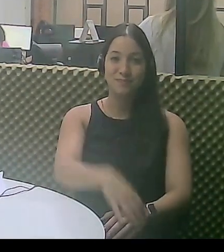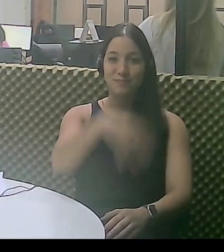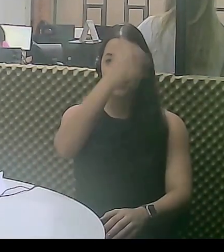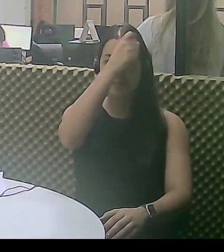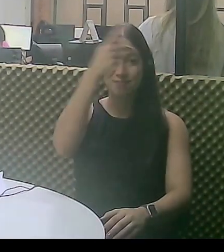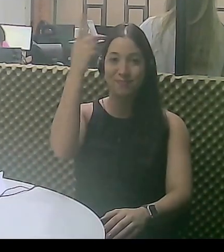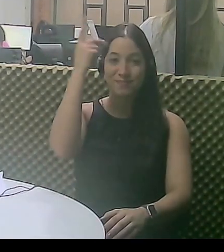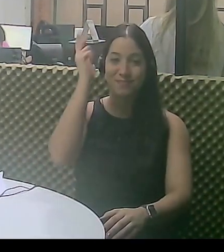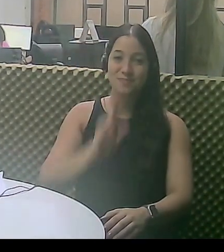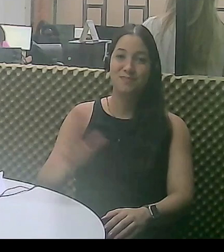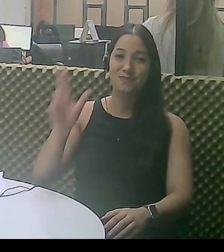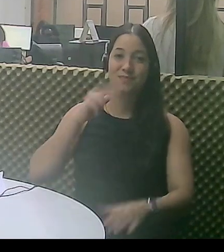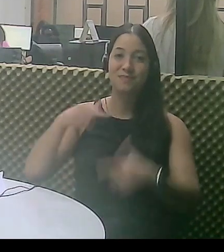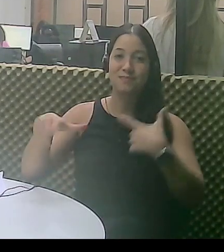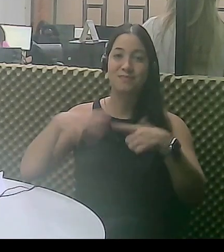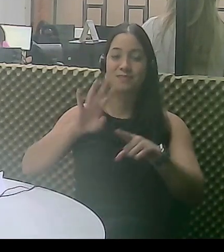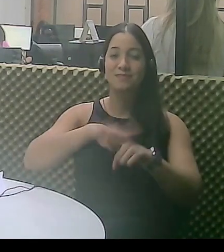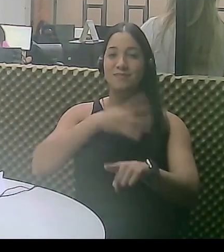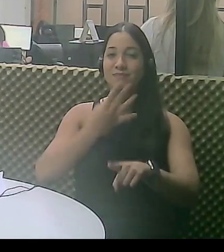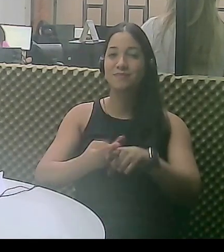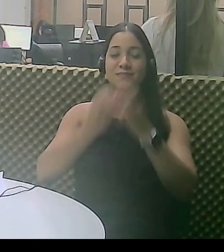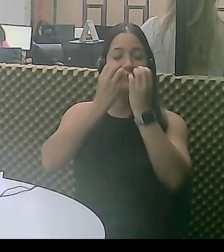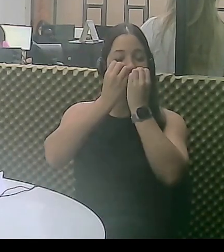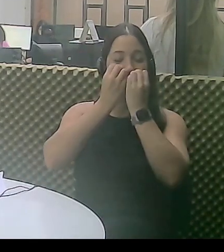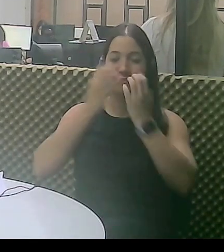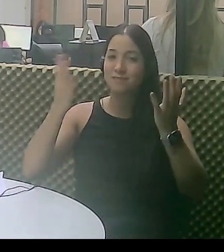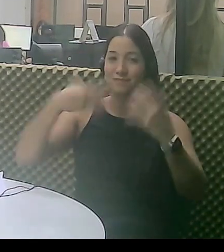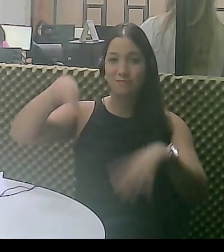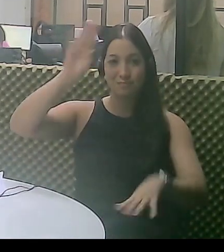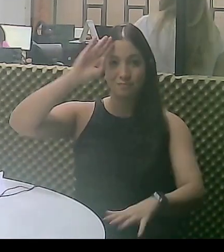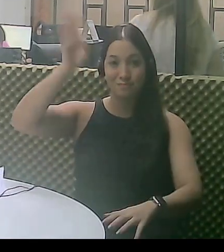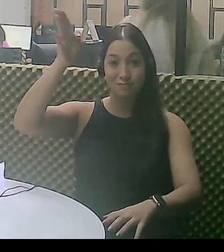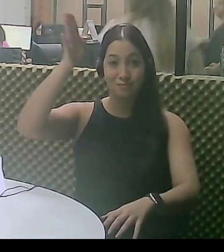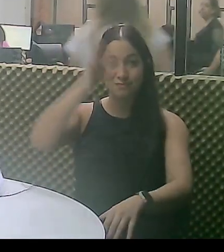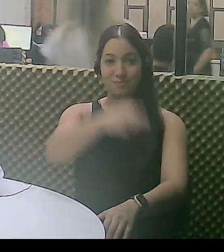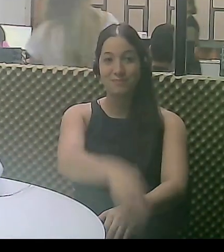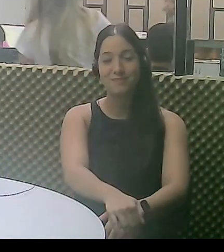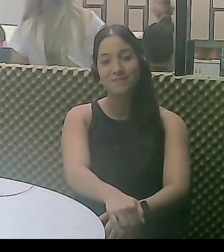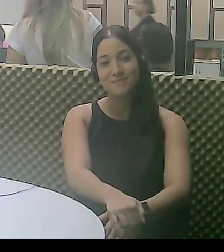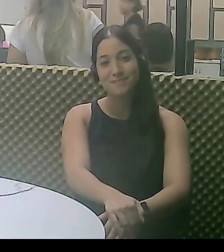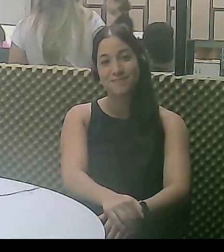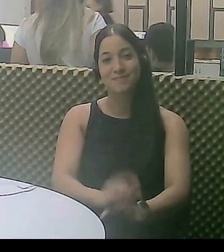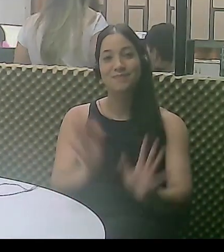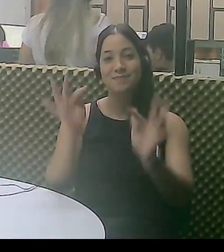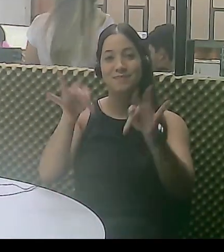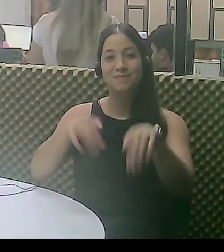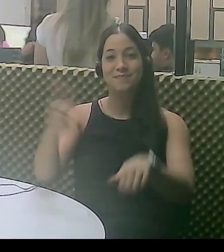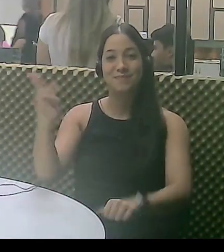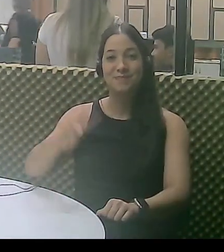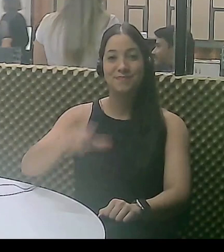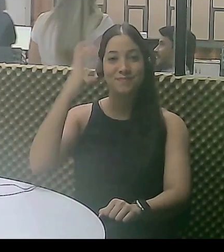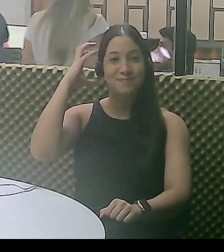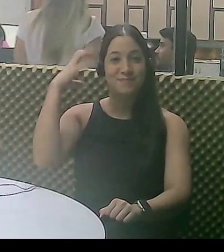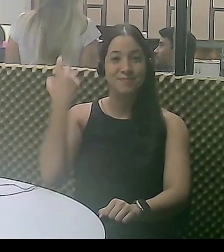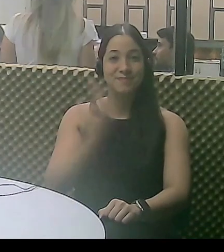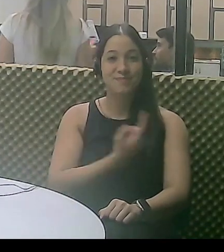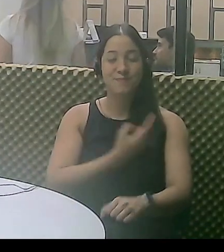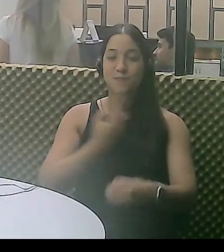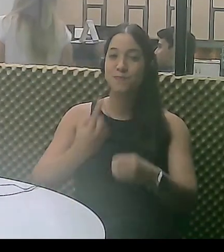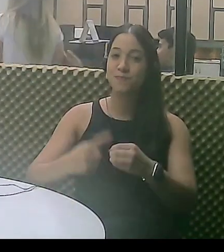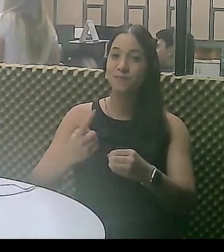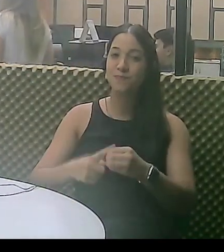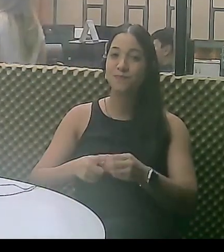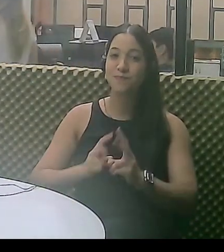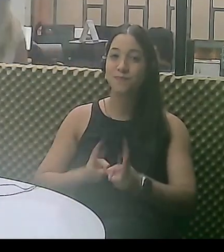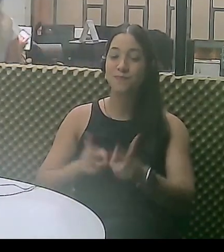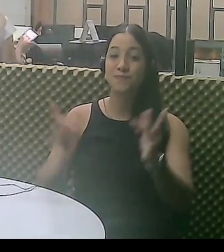Castro Kalimann. Prefeitura de Uberlândia, fazer mais, fazer bem. Até a próxima. Fica por aqui mais uma edição do programa